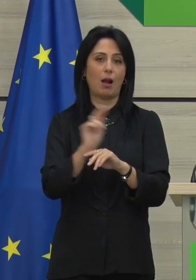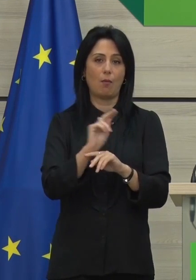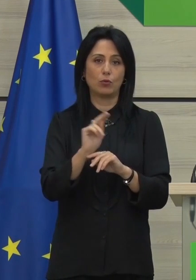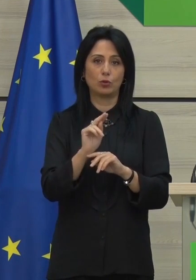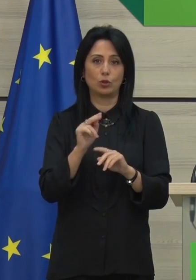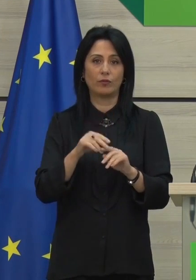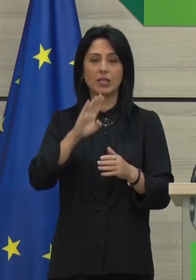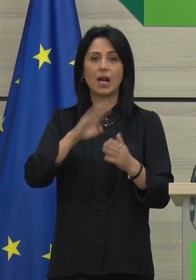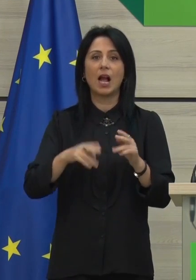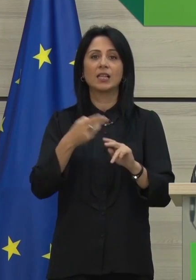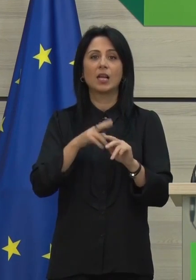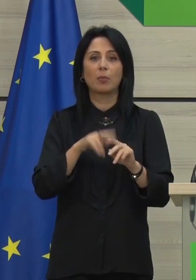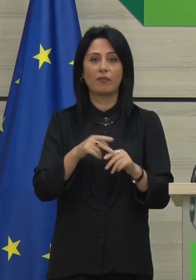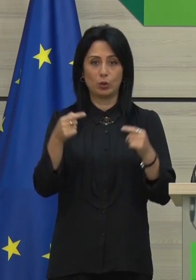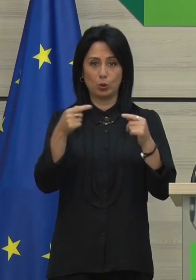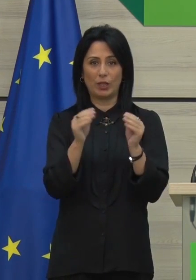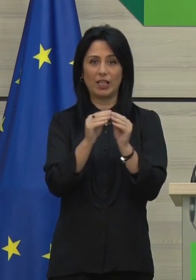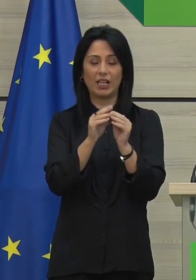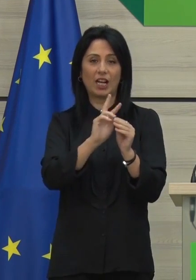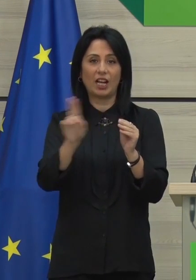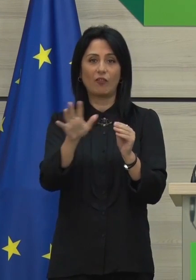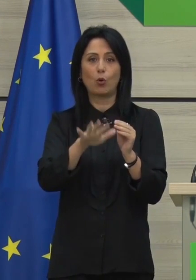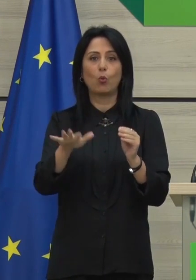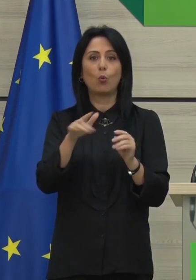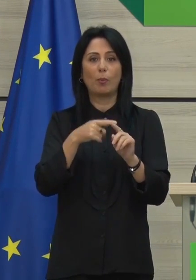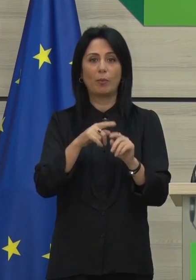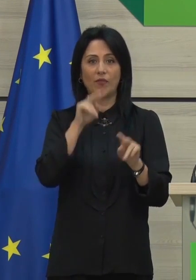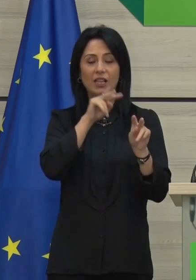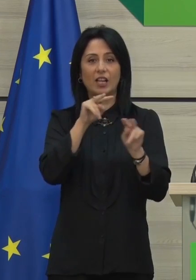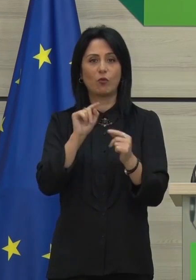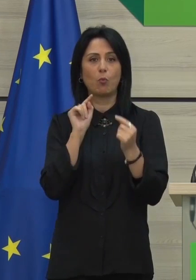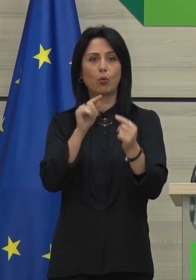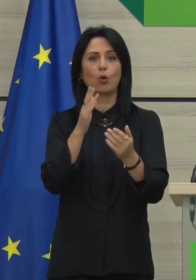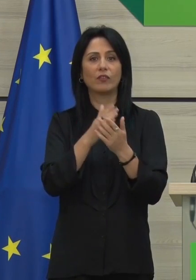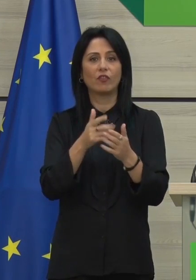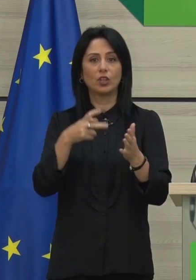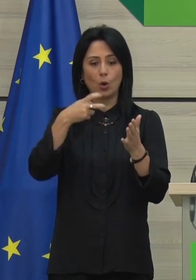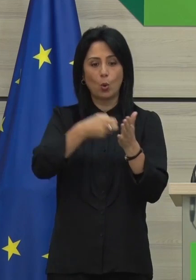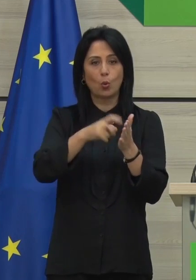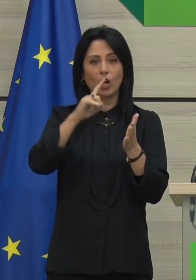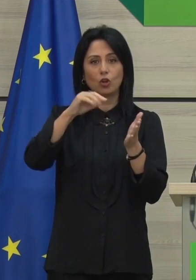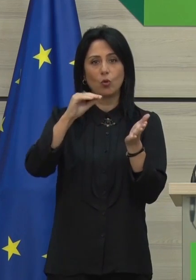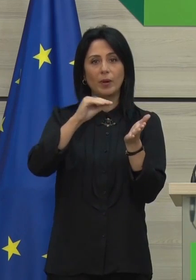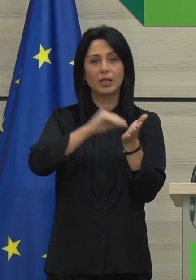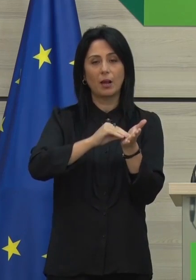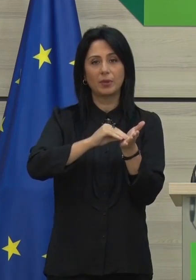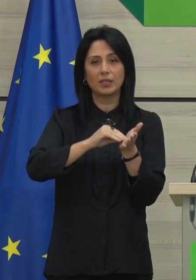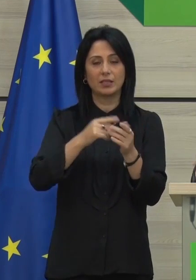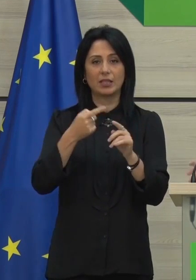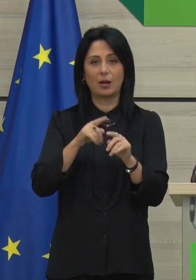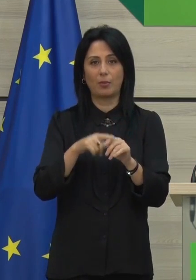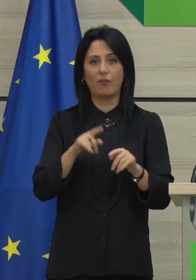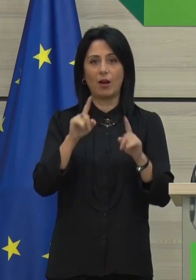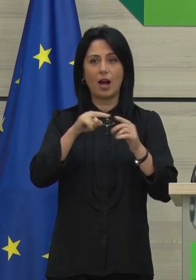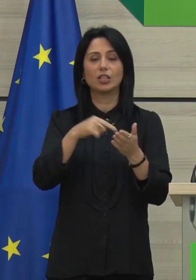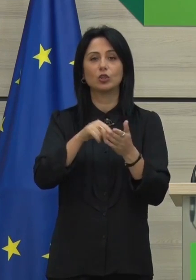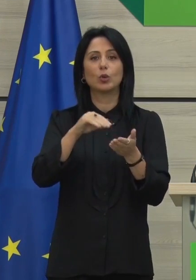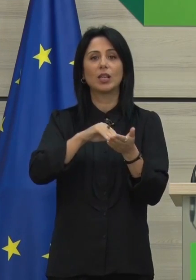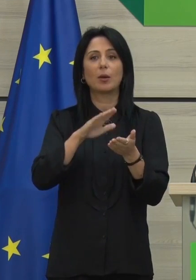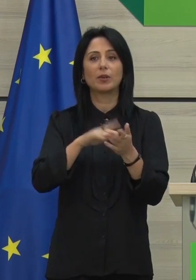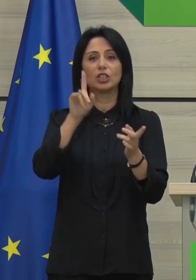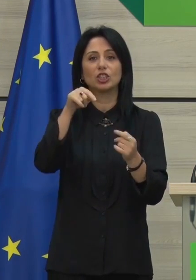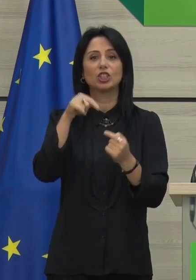გამოსწორდა. გარდა ამისა, ზუსტად იგივე უბანზე დამკვირვებელი აპროტესტებდა ლუქის ნომრის დაფიქსირებას და აღნიშნულის